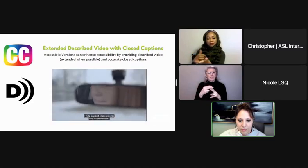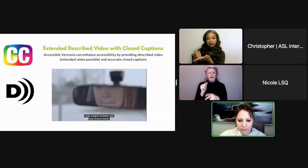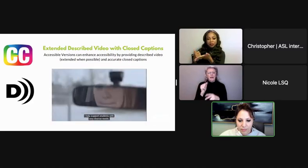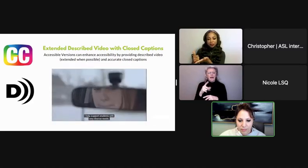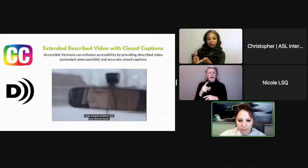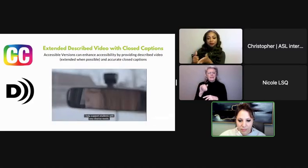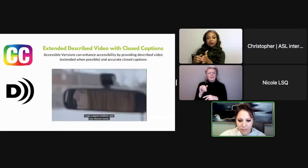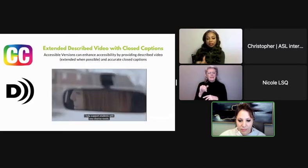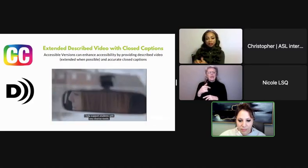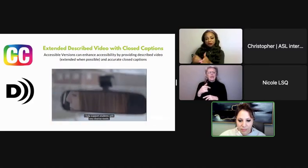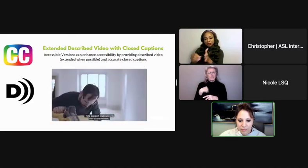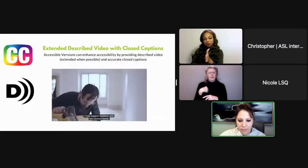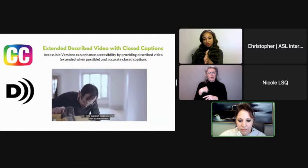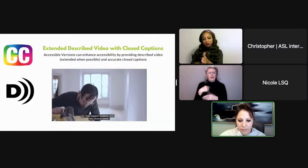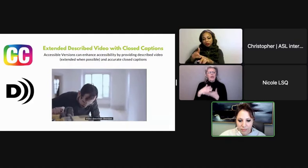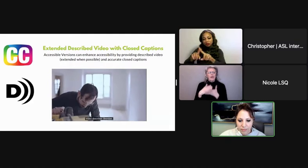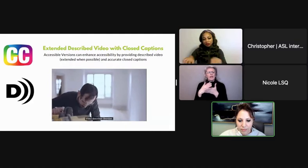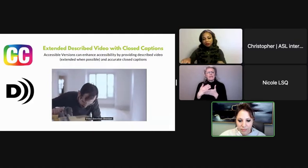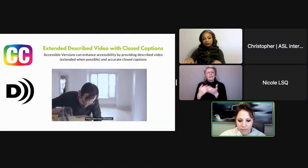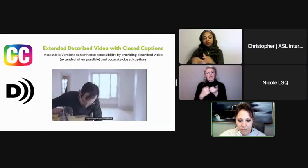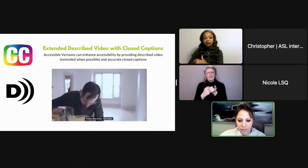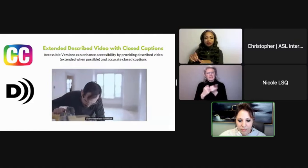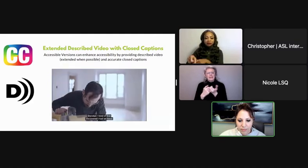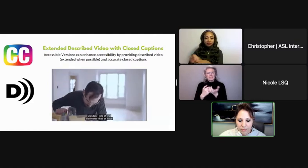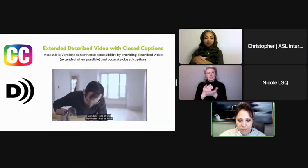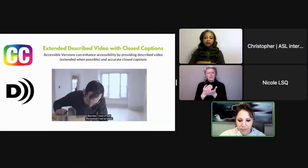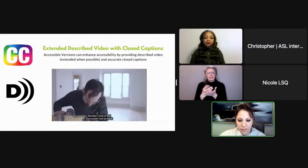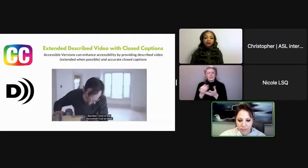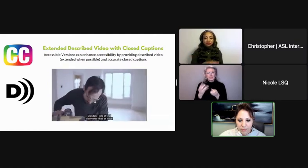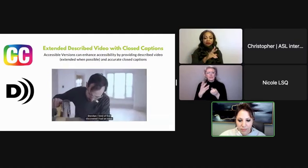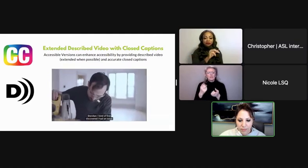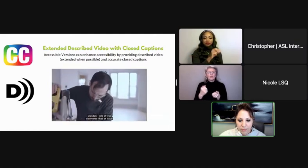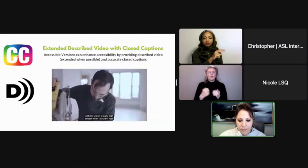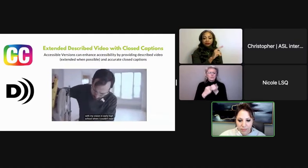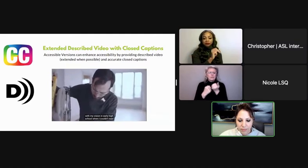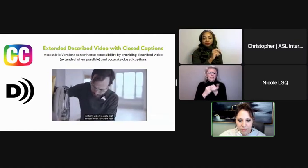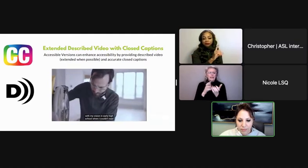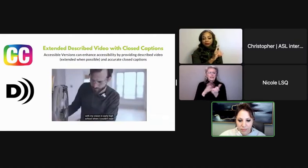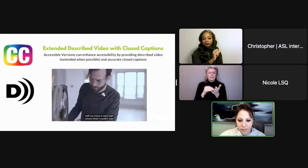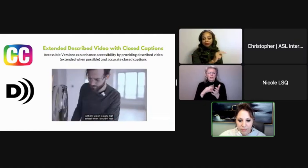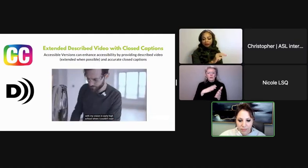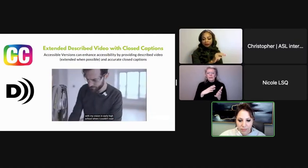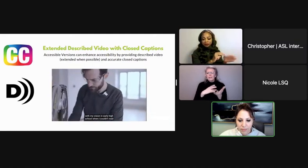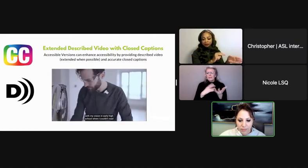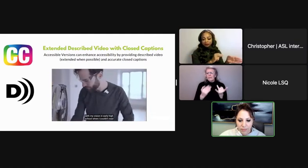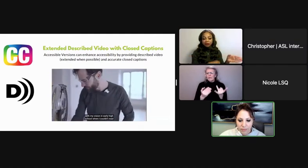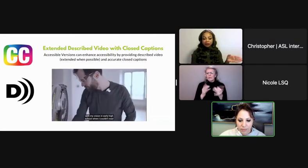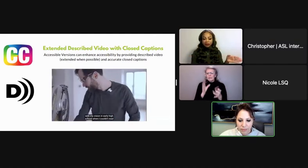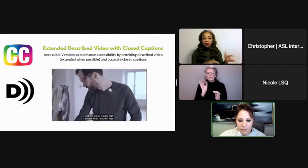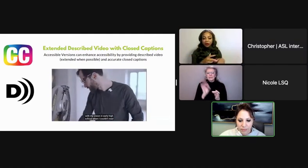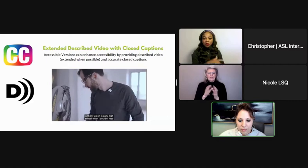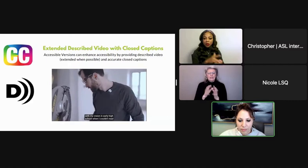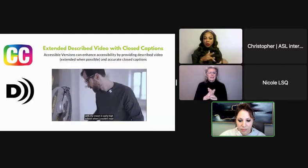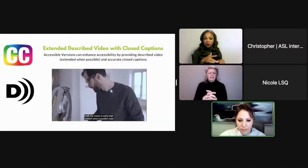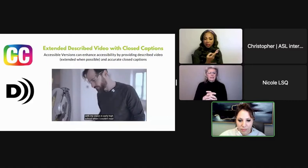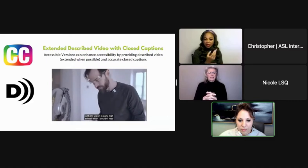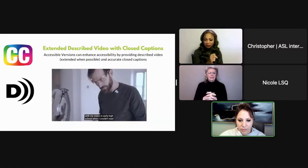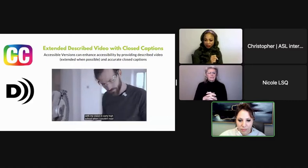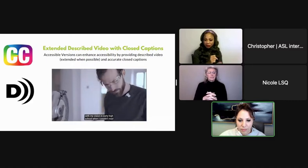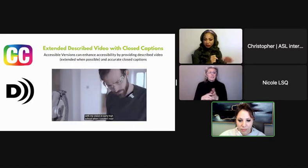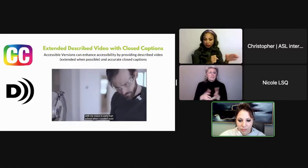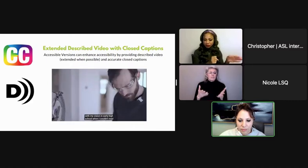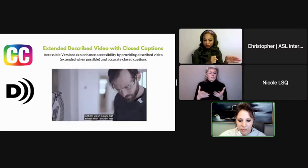une aide assistante, j'aide à fournir du soutien aux étudiants qui ont des besoins spécifiques. Donc,